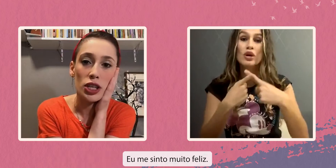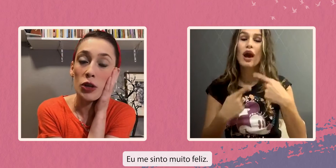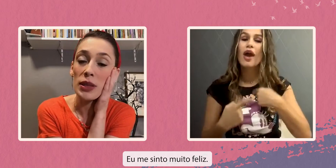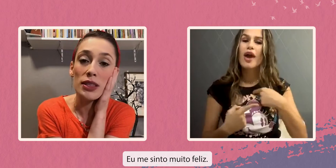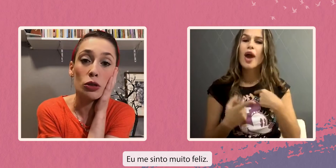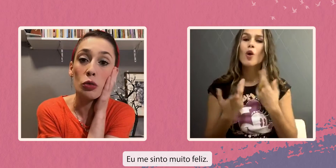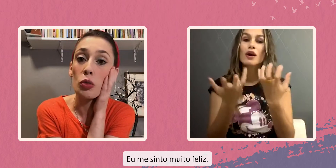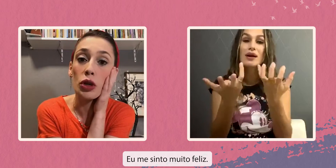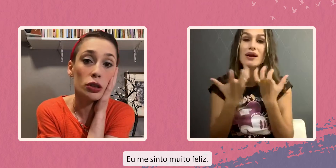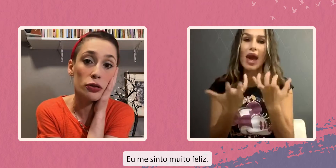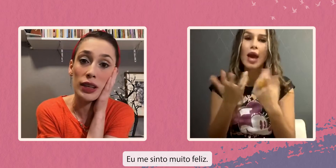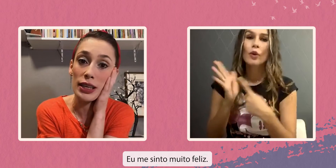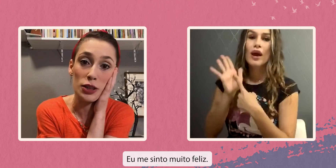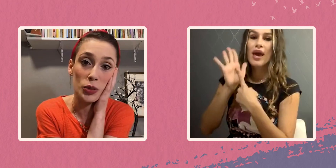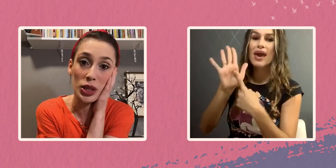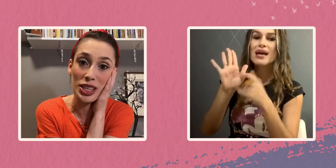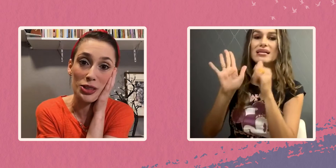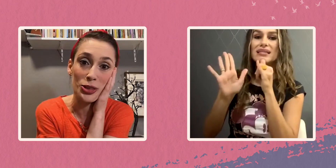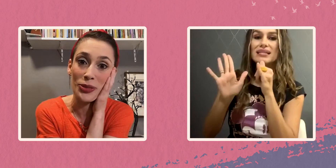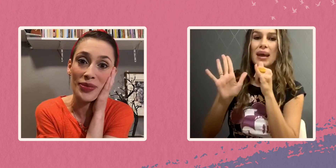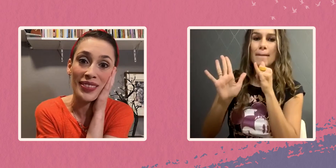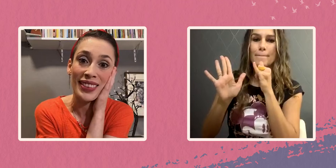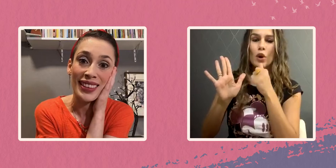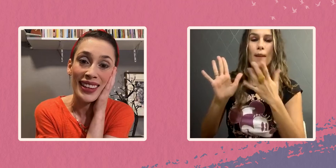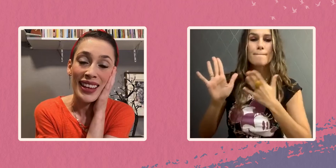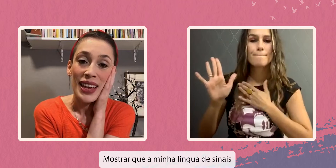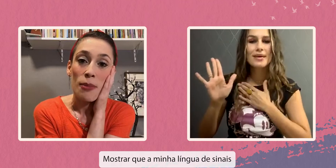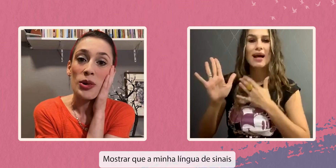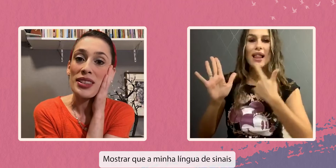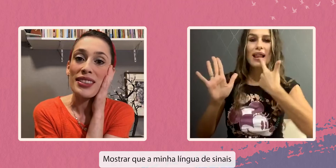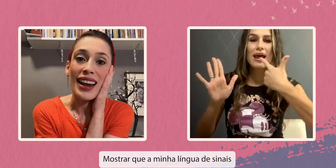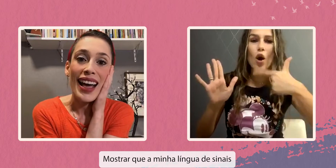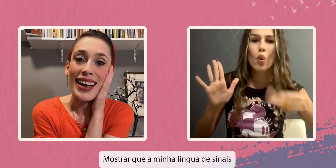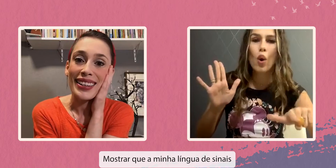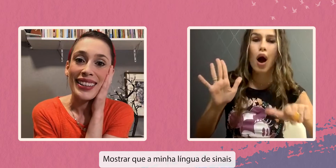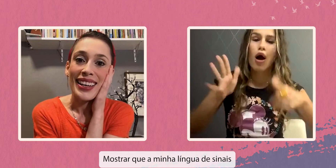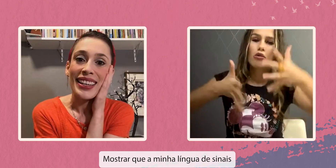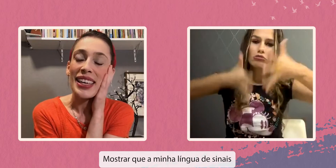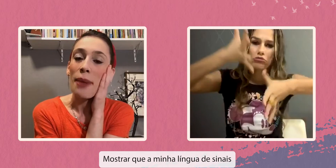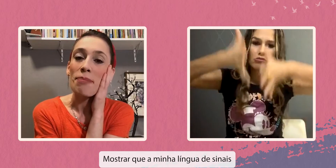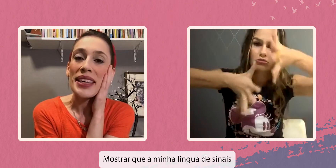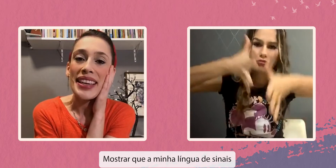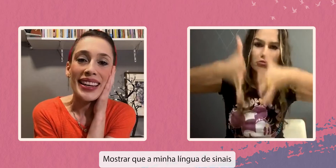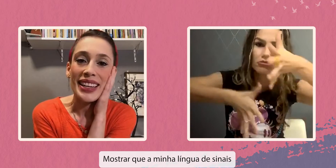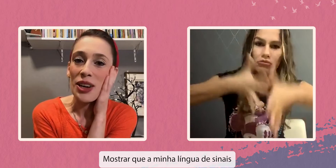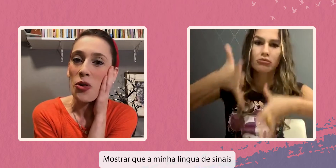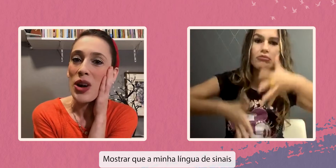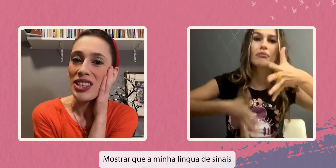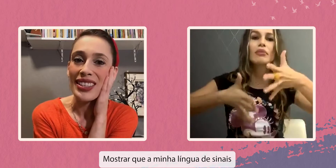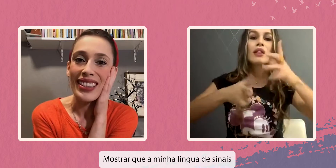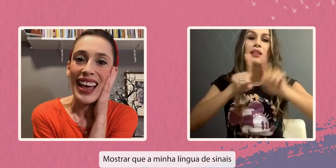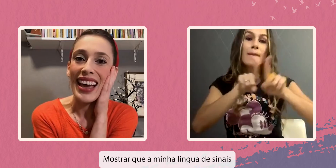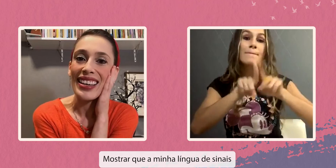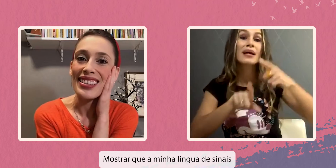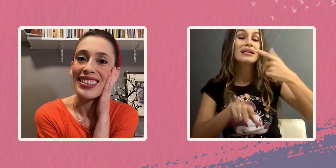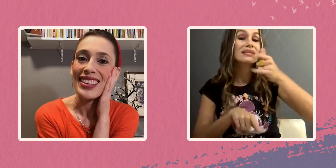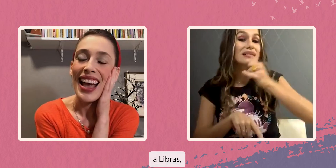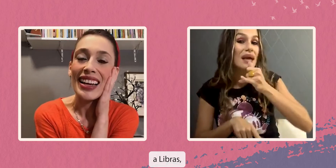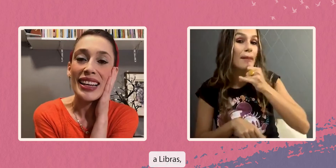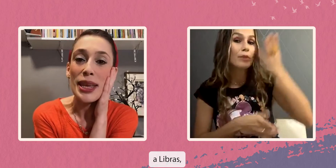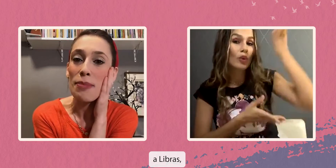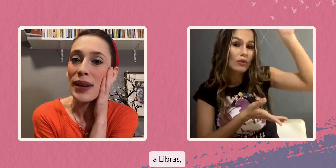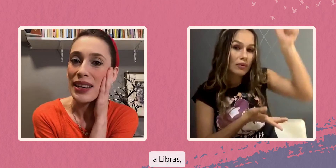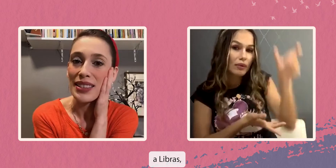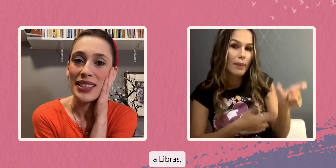impressionante. Eu me sinto muito feliz. Mostrar que a minha língua de sinais,